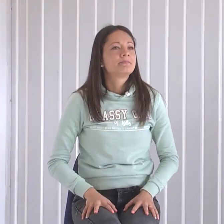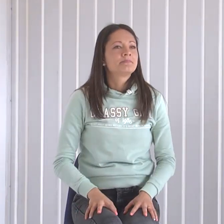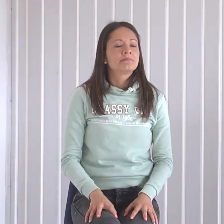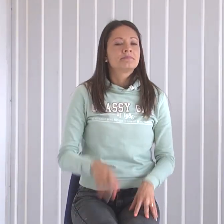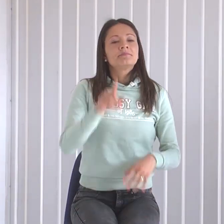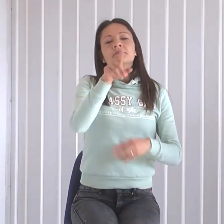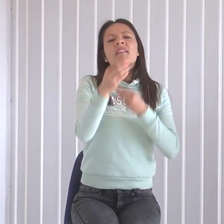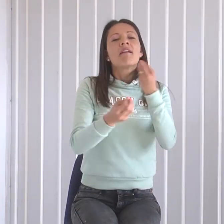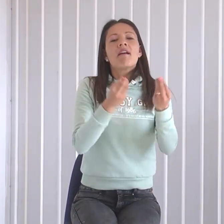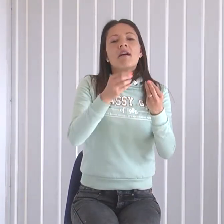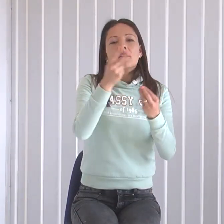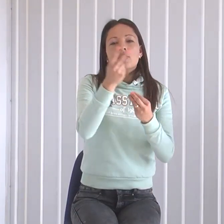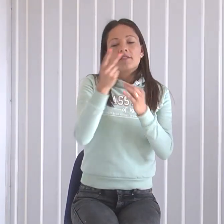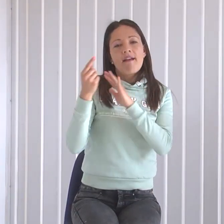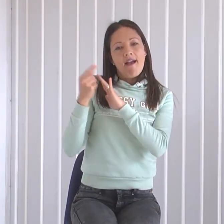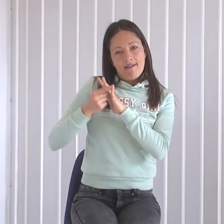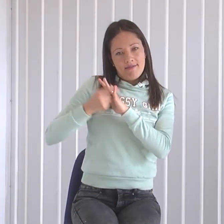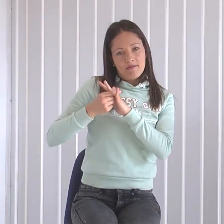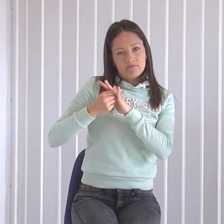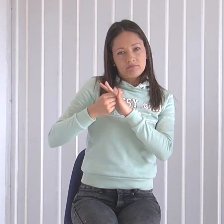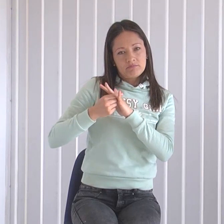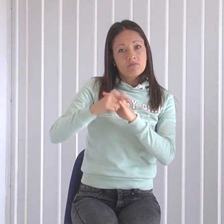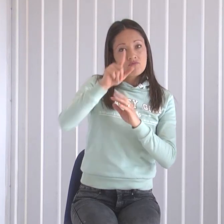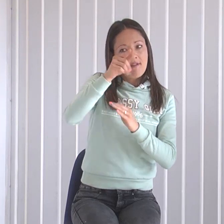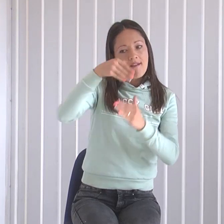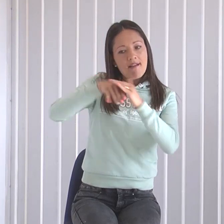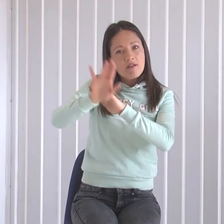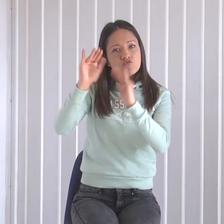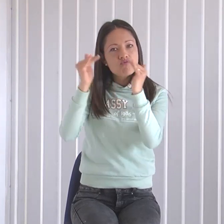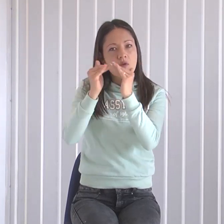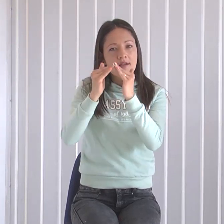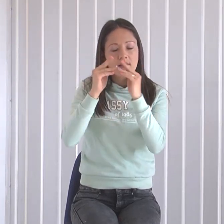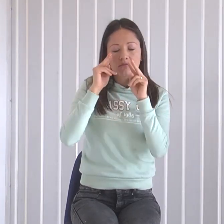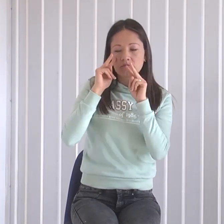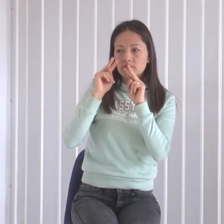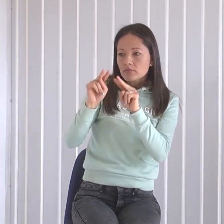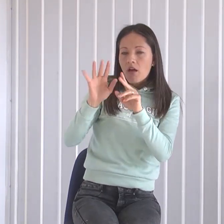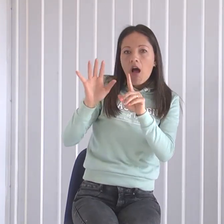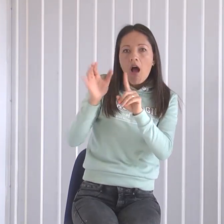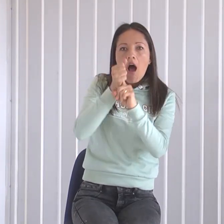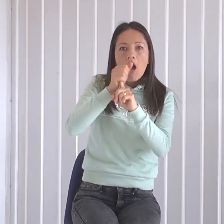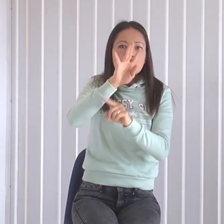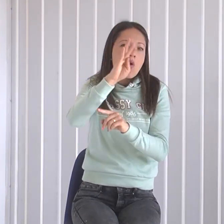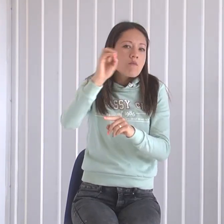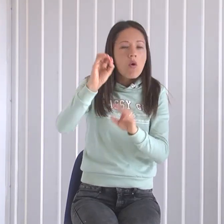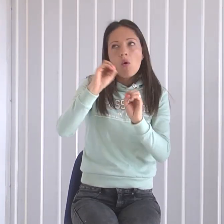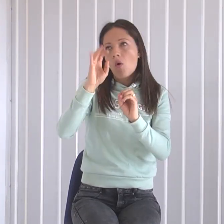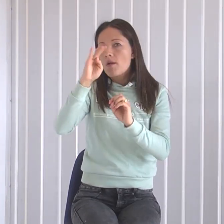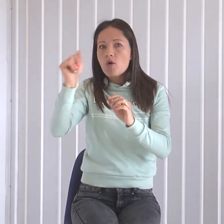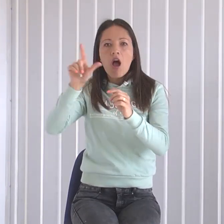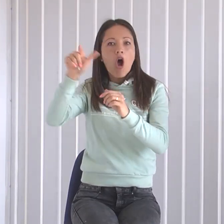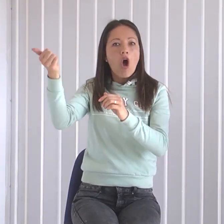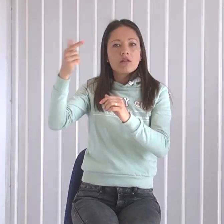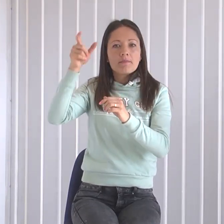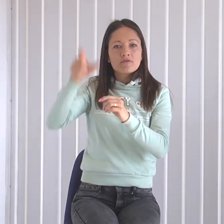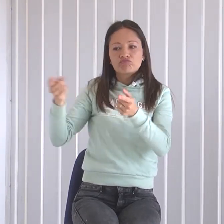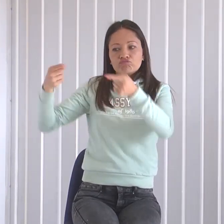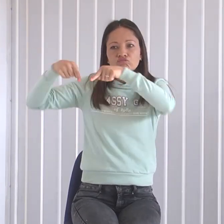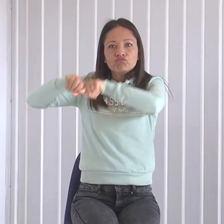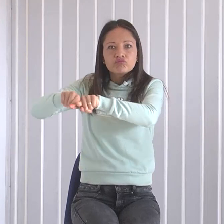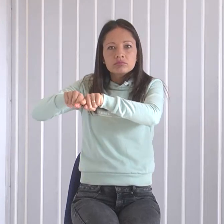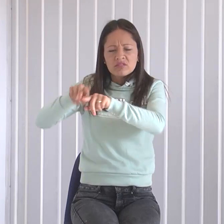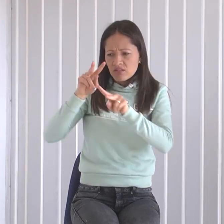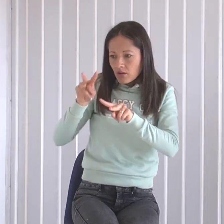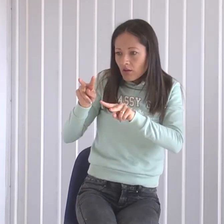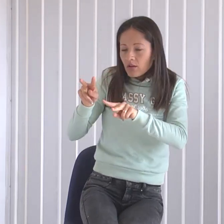ustedes que están casados, usted llegara a su casa y encontrara a su esposo o a su esposa con otro o con otra?